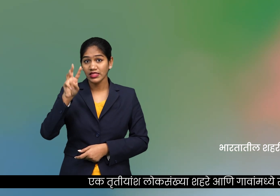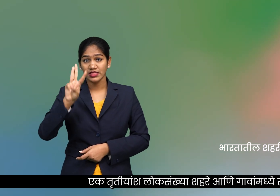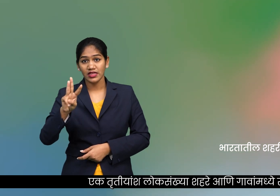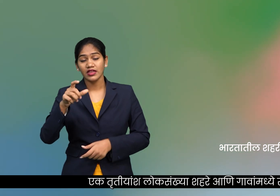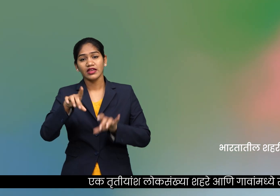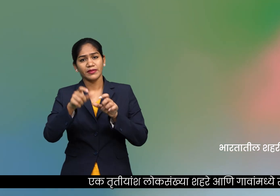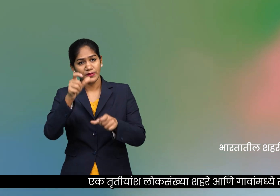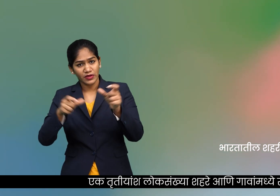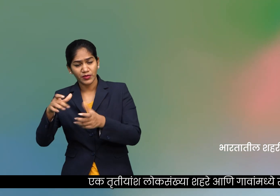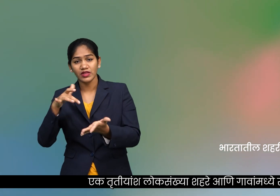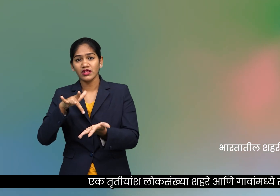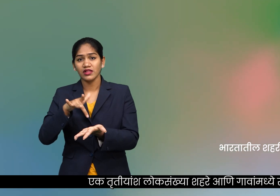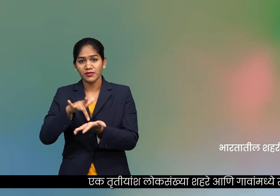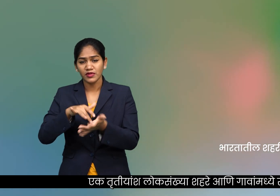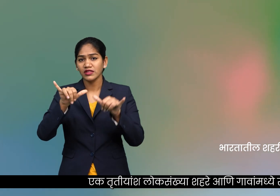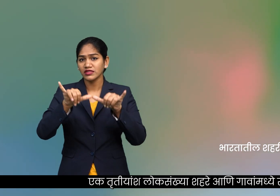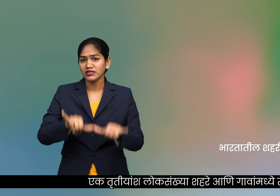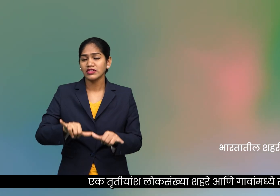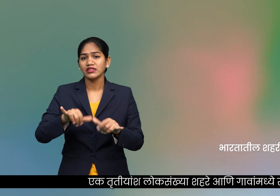1/3 लोकसंख्या शहरे आणि गावांमध्ये राहते.